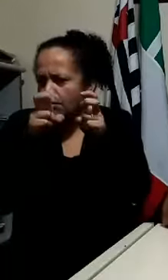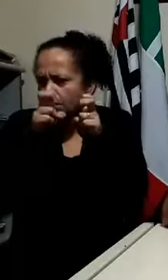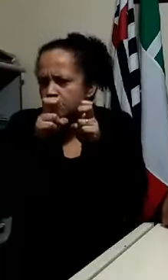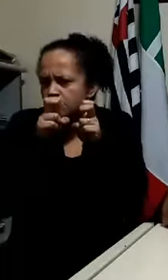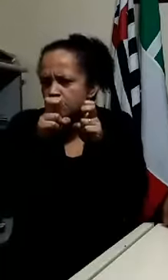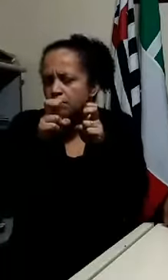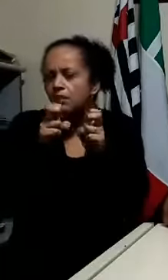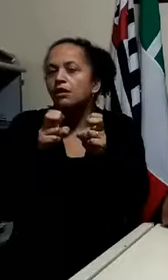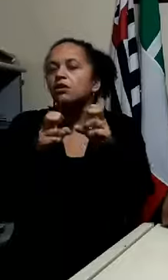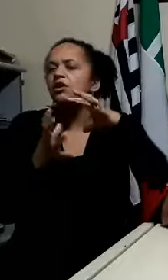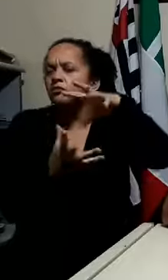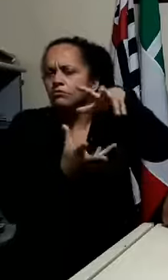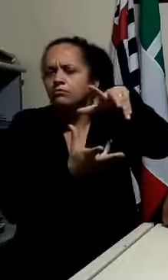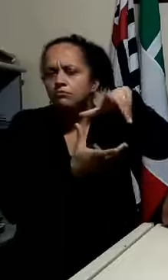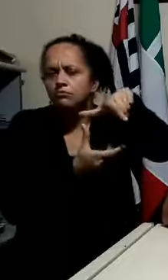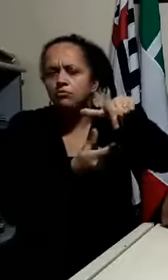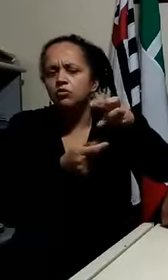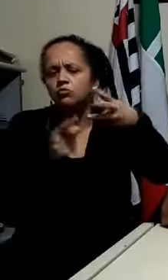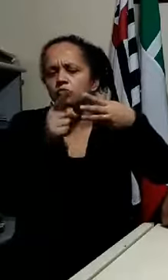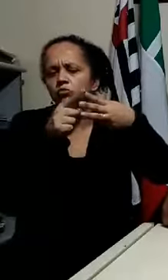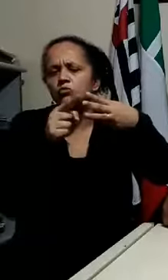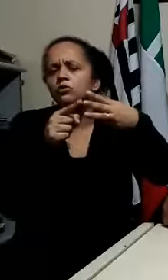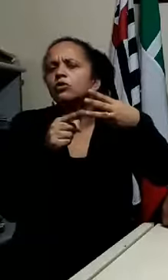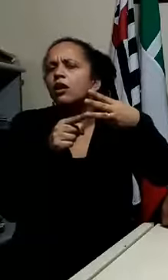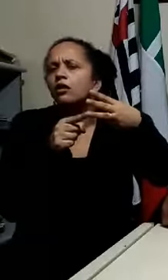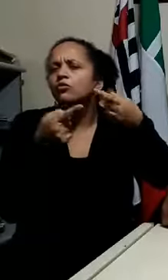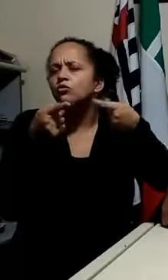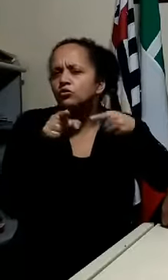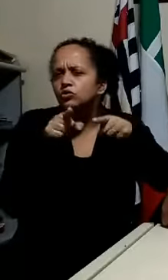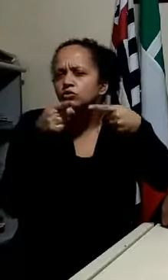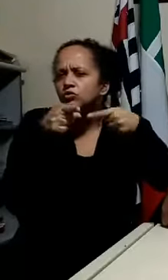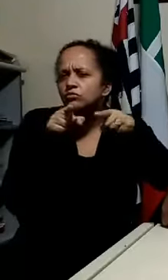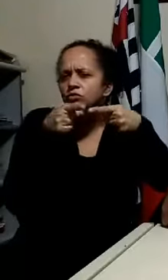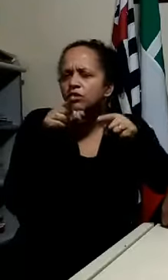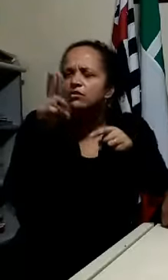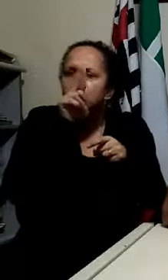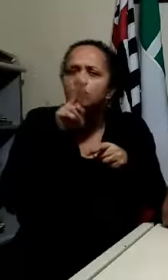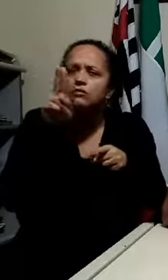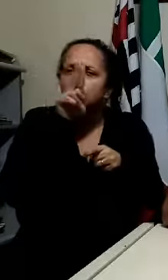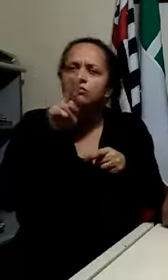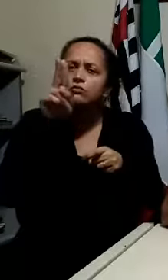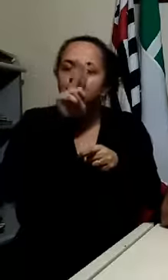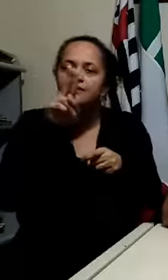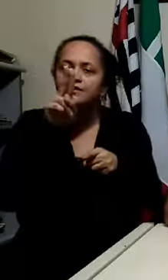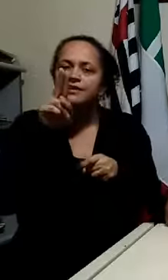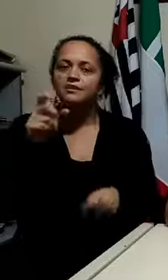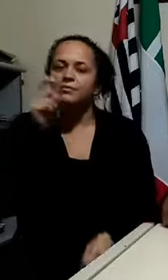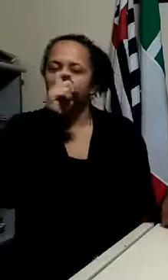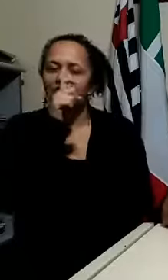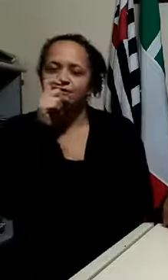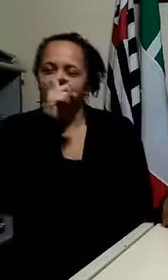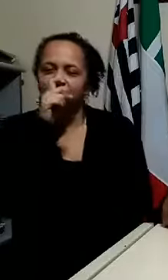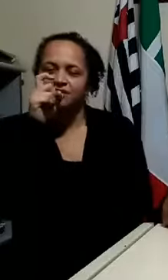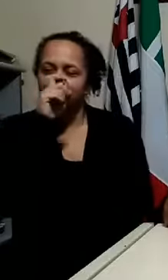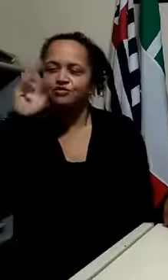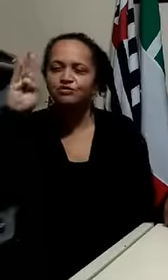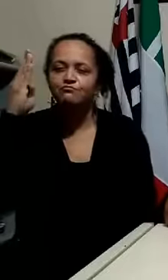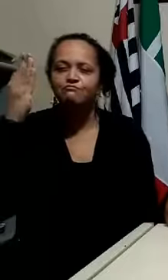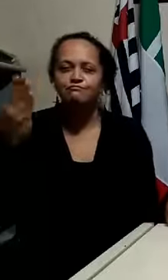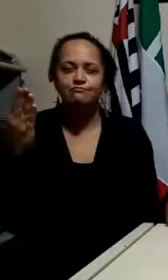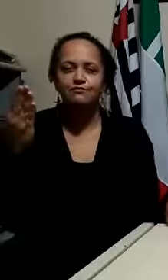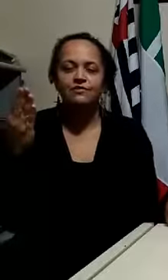mundo foram utilizadas por Satanás para enganar e seduzir Eva e